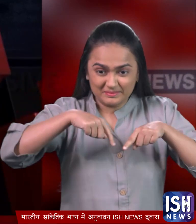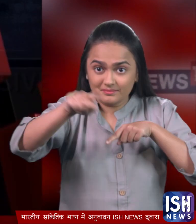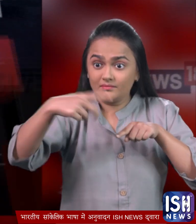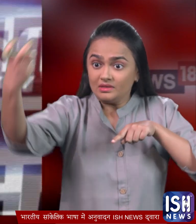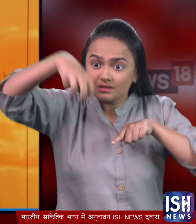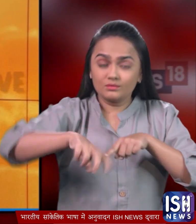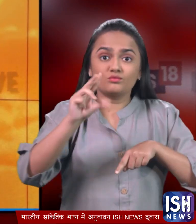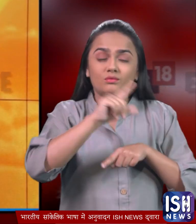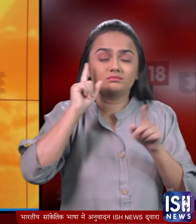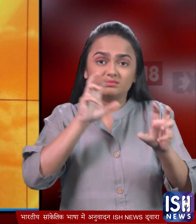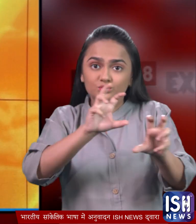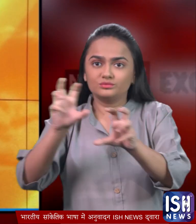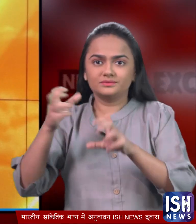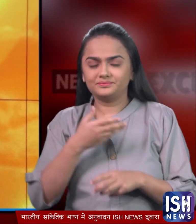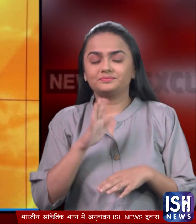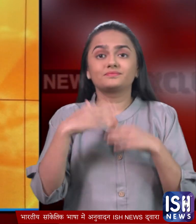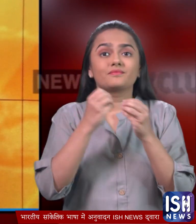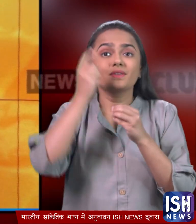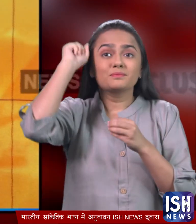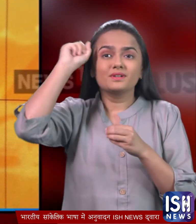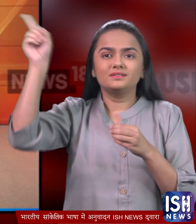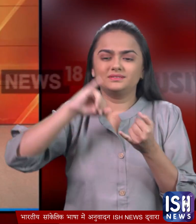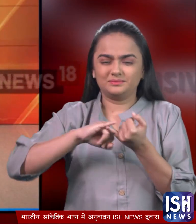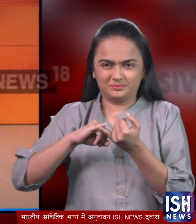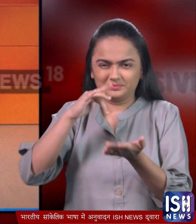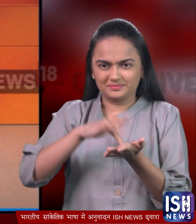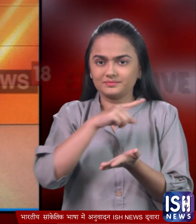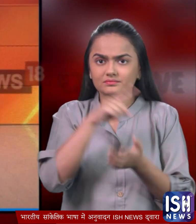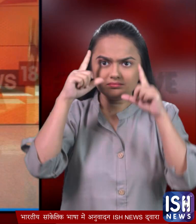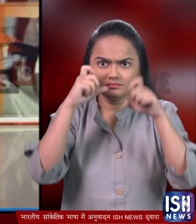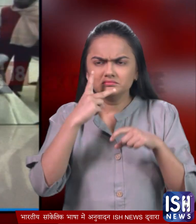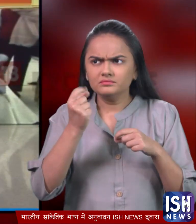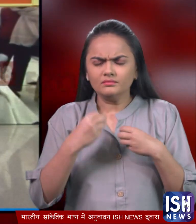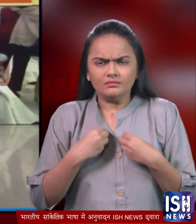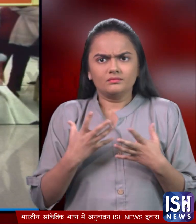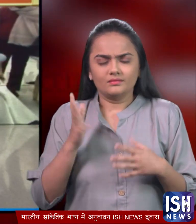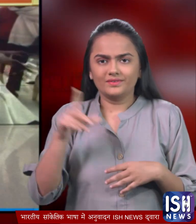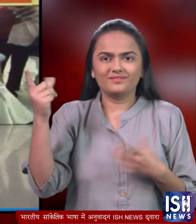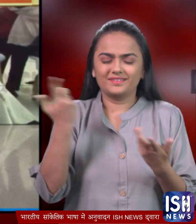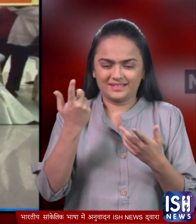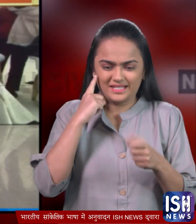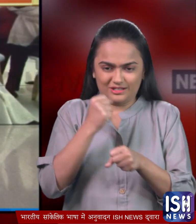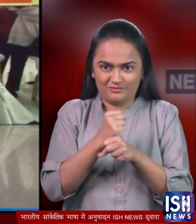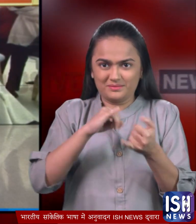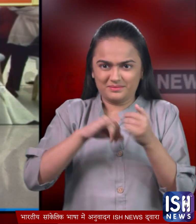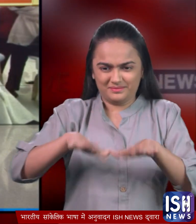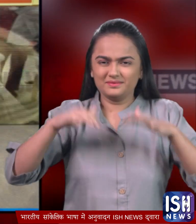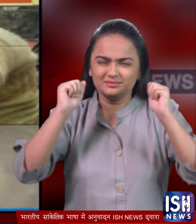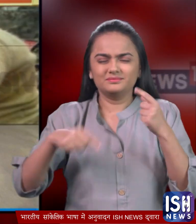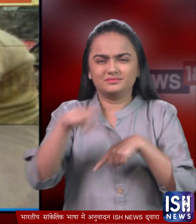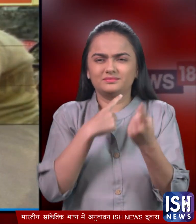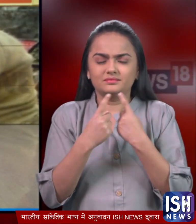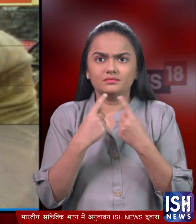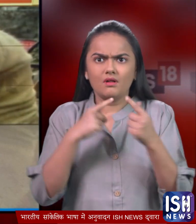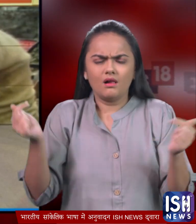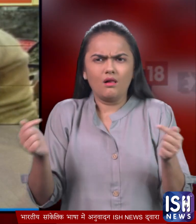ना। बिहार के समस्तीपुर से हैरान करने वाली कुछ तस्वीरें सामने आई। वहां ग्राम सभा की बैठक में जमकर हंगामा हुआ। गांव वालों का आरोप